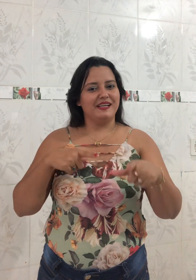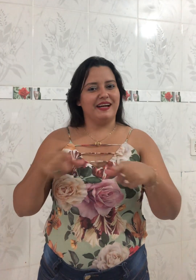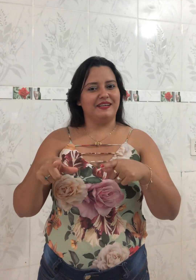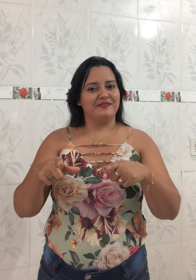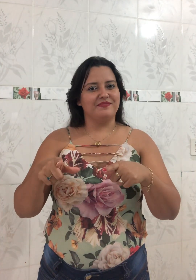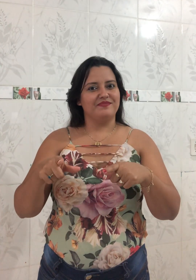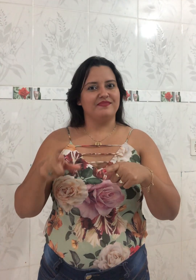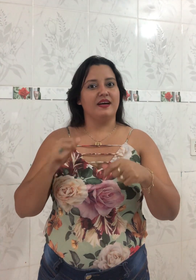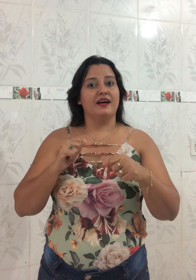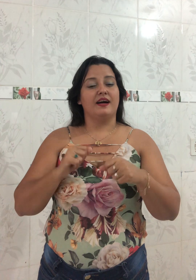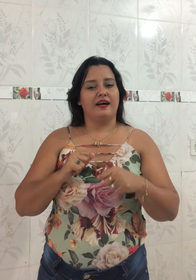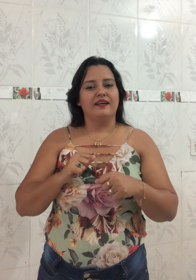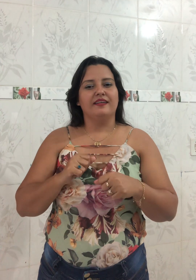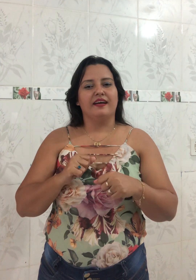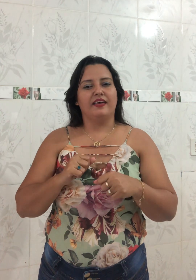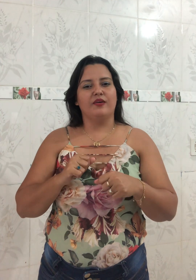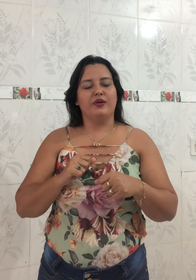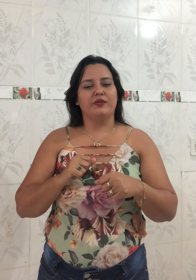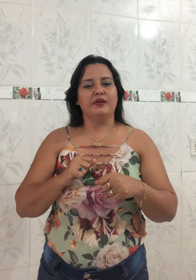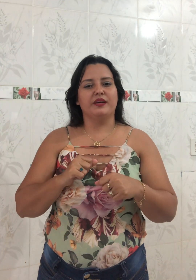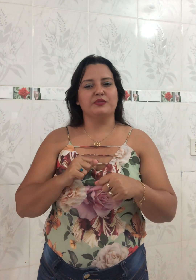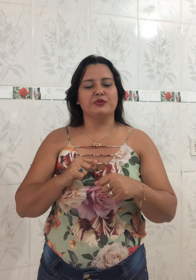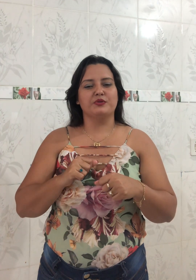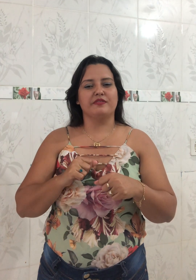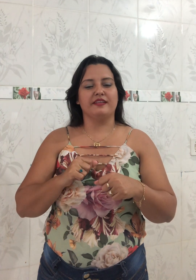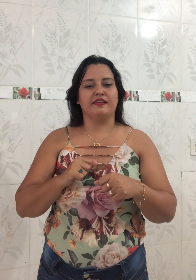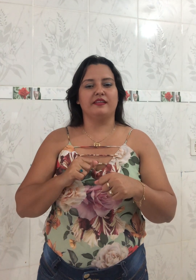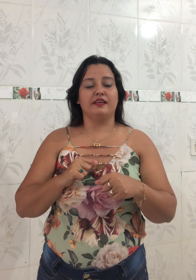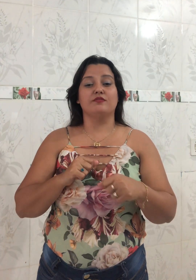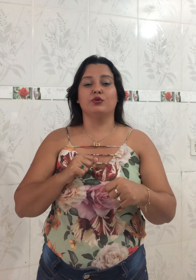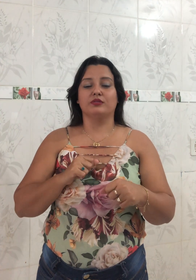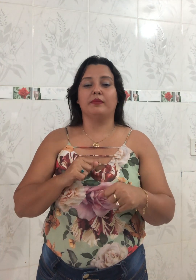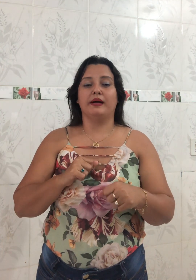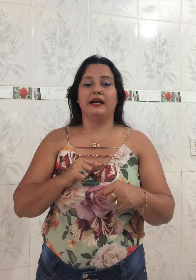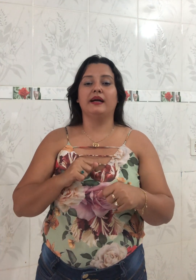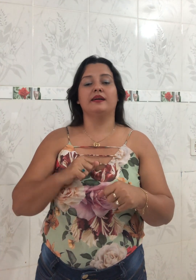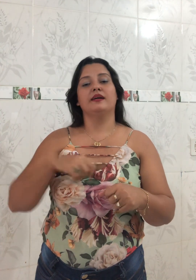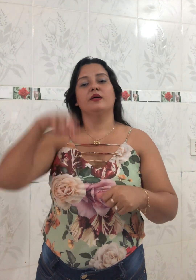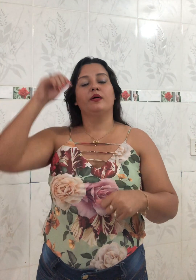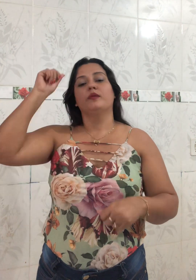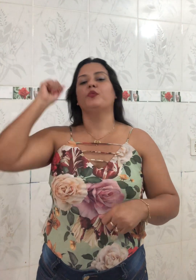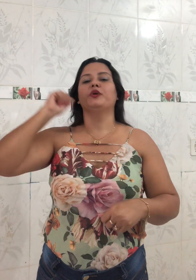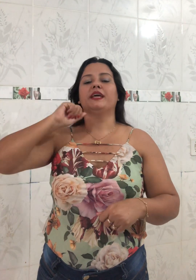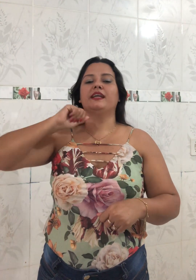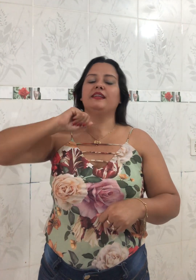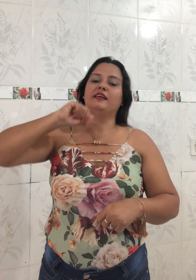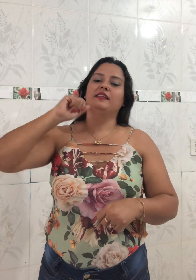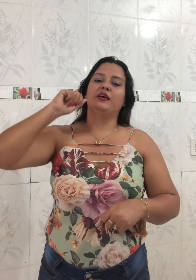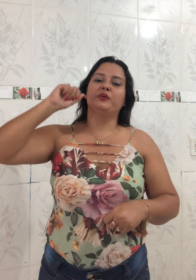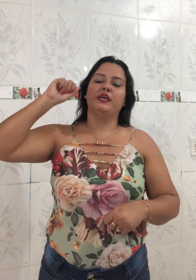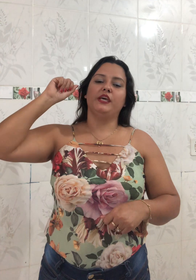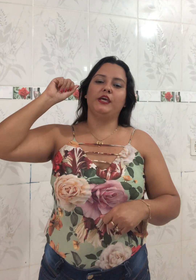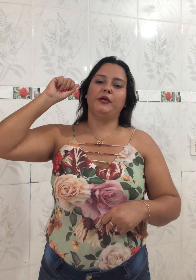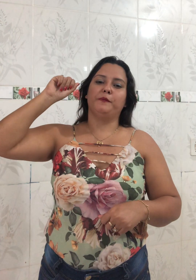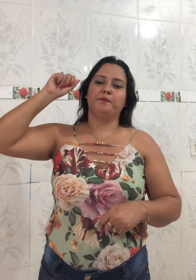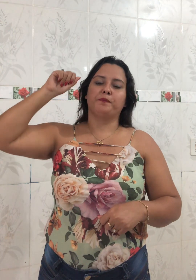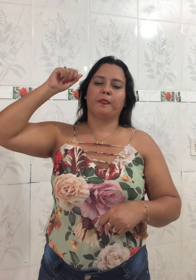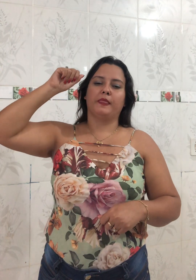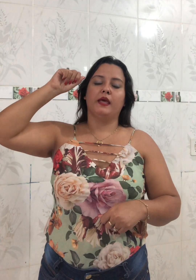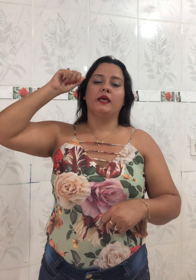trabalhar. O que o surdo vai entender? Vou trabalhar? Por que ele entendeu que